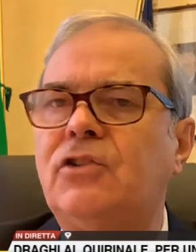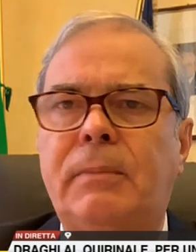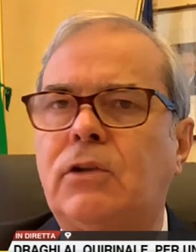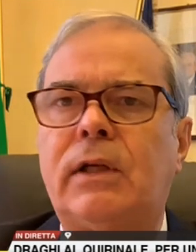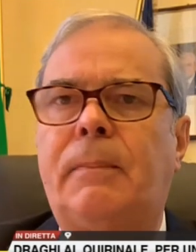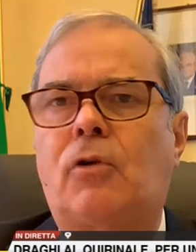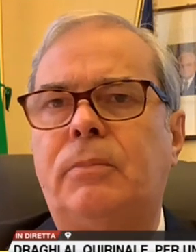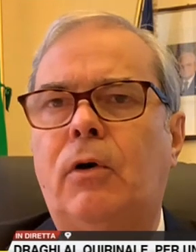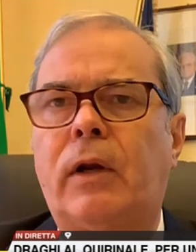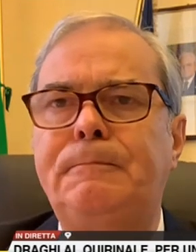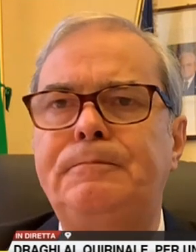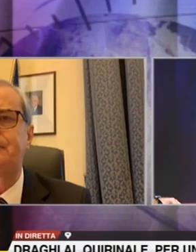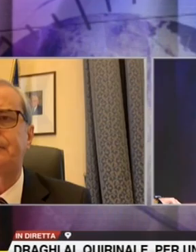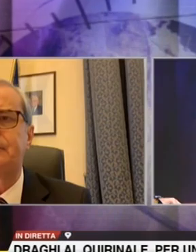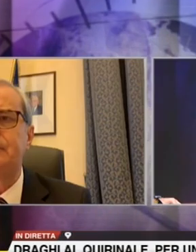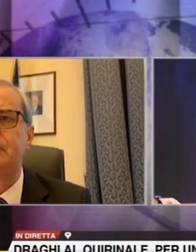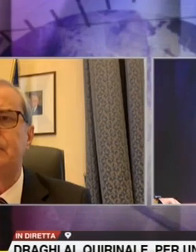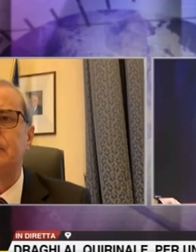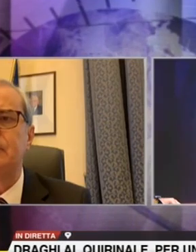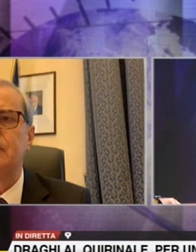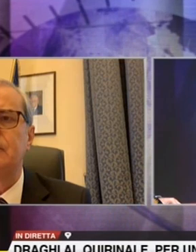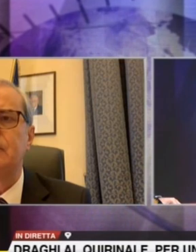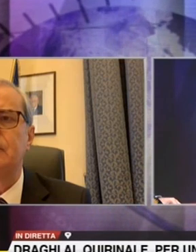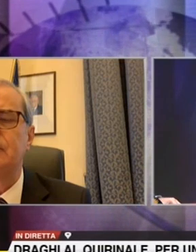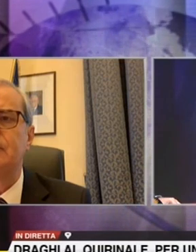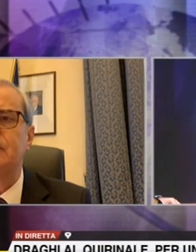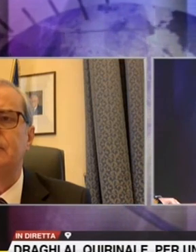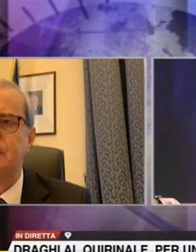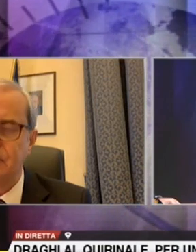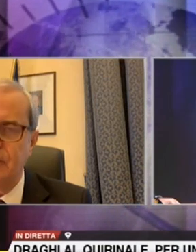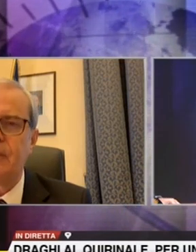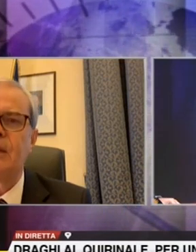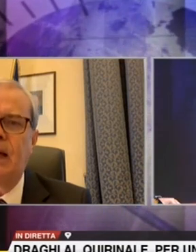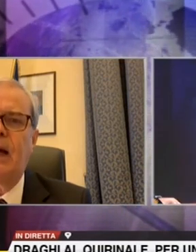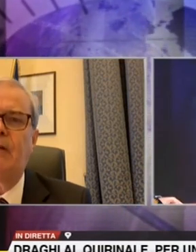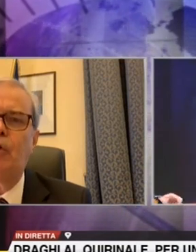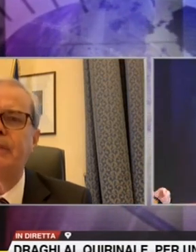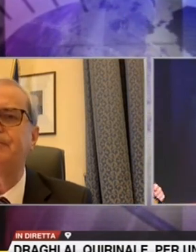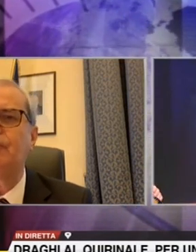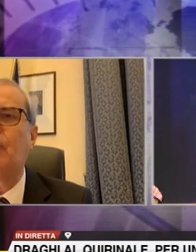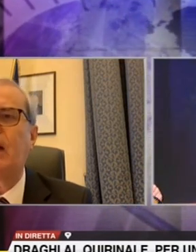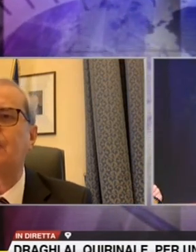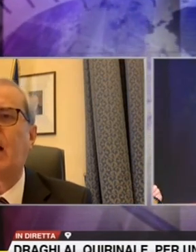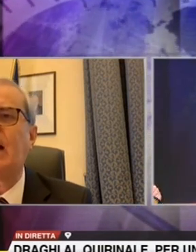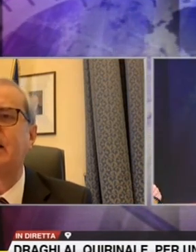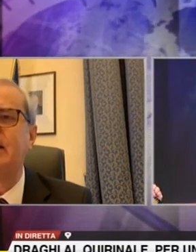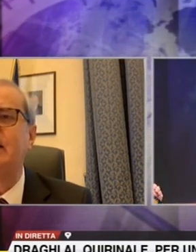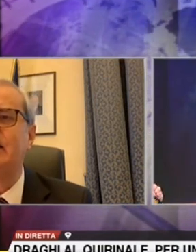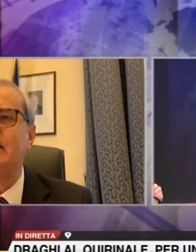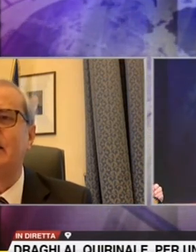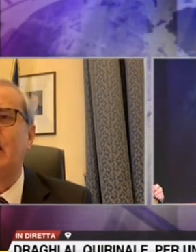come atteggiamento nelle prossime ore. Sottosegretario, la ringrazio davvero. A voi. Grazie, buona grazie, buon